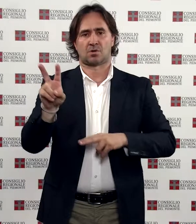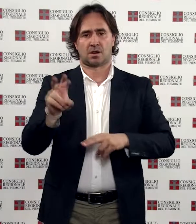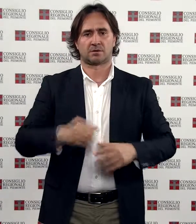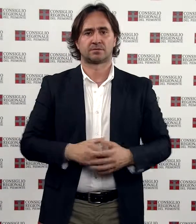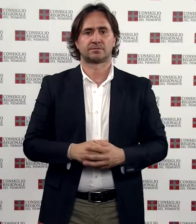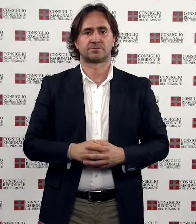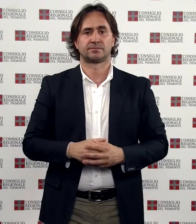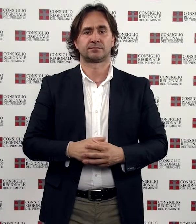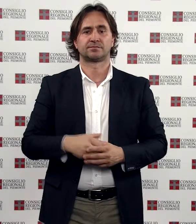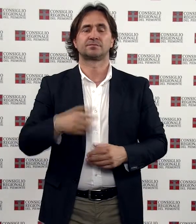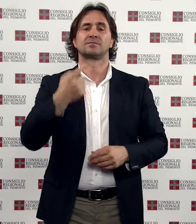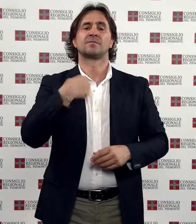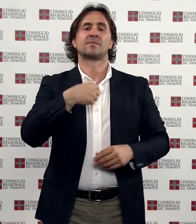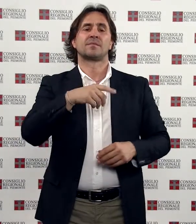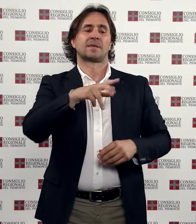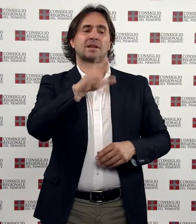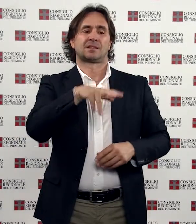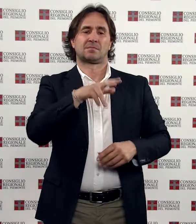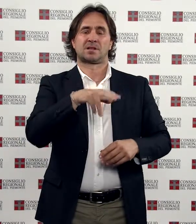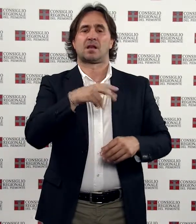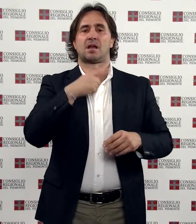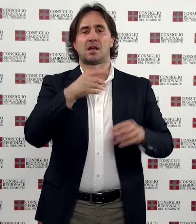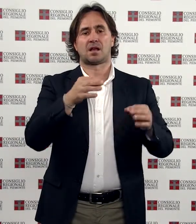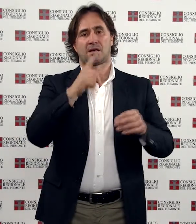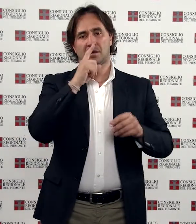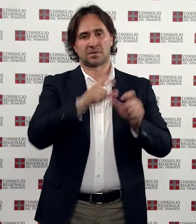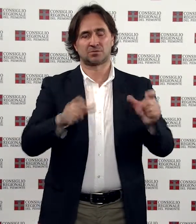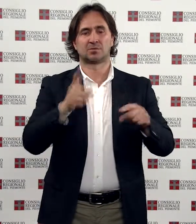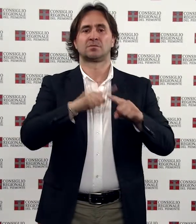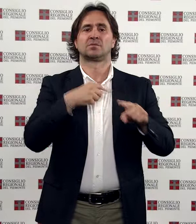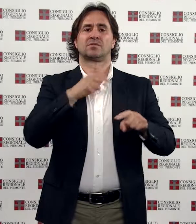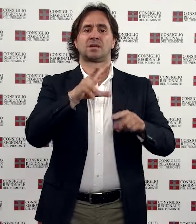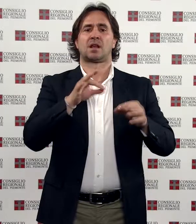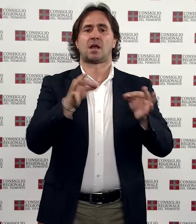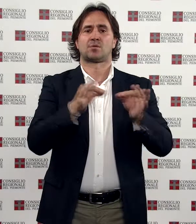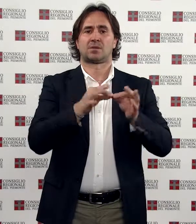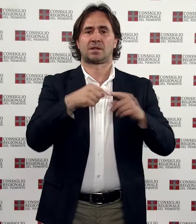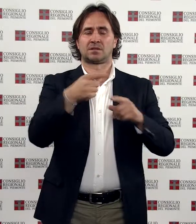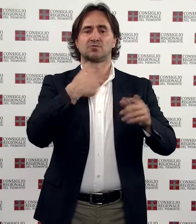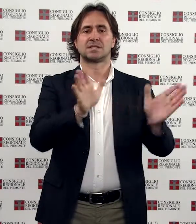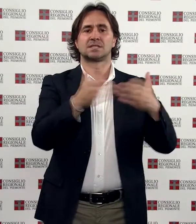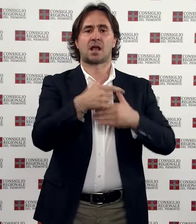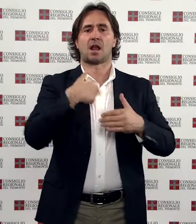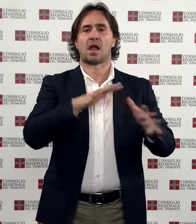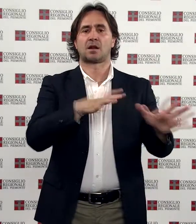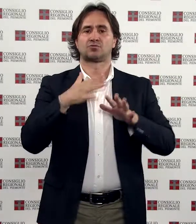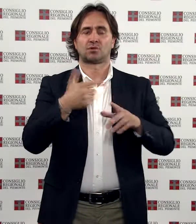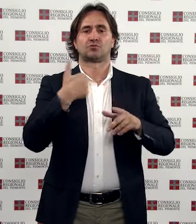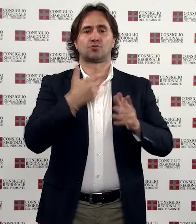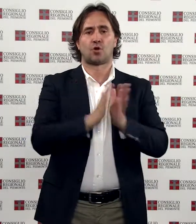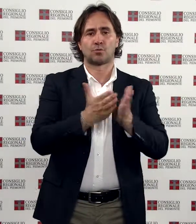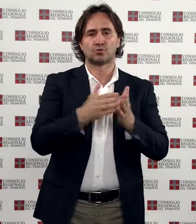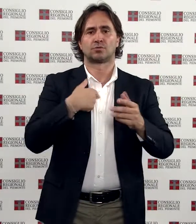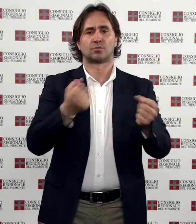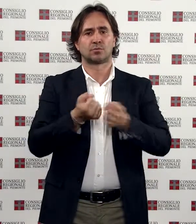22 appuntamenti con oltre 3.000 persone di pubblico nell'Arena Piemonte in Sala Argento, la distribuzione allo stand istituzionale di migliaia di opuscoli,